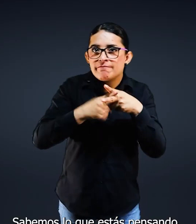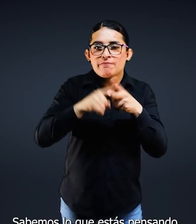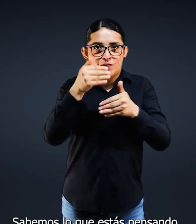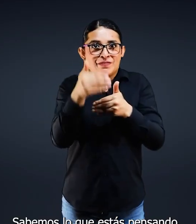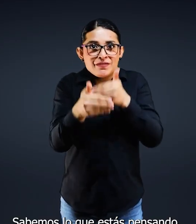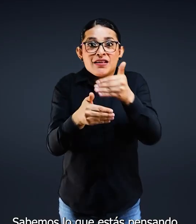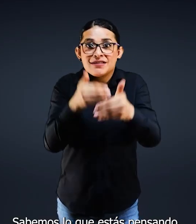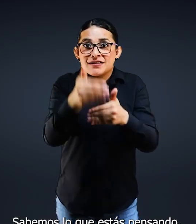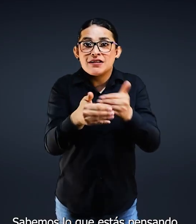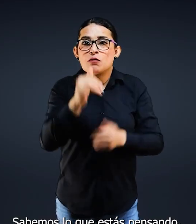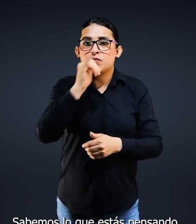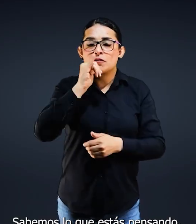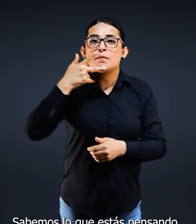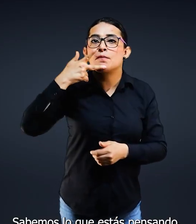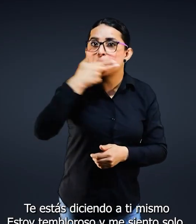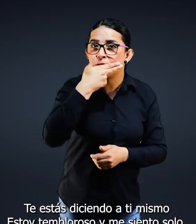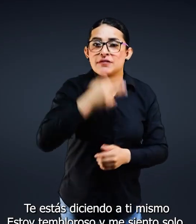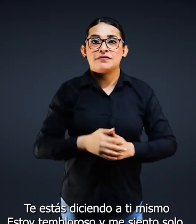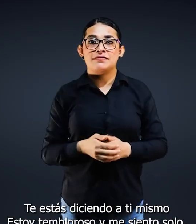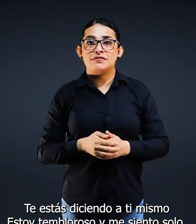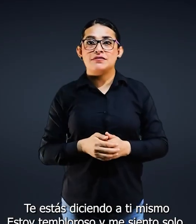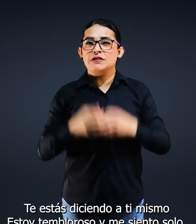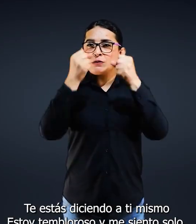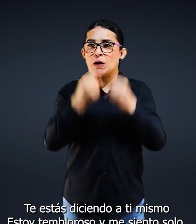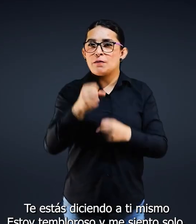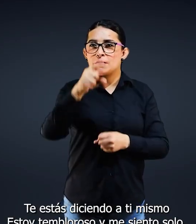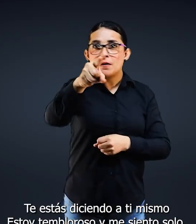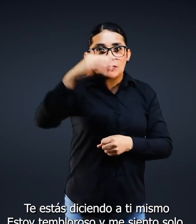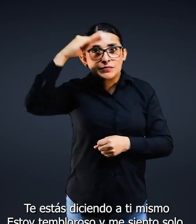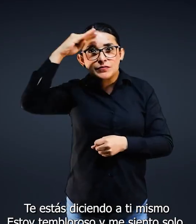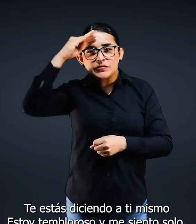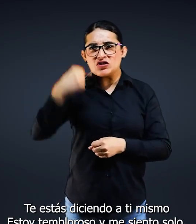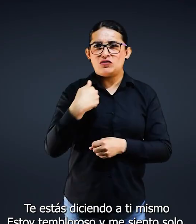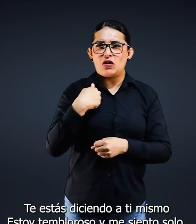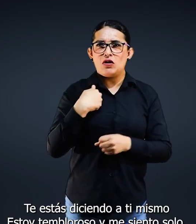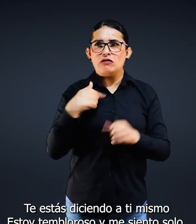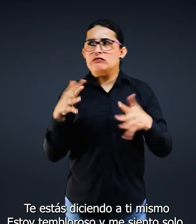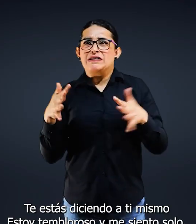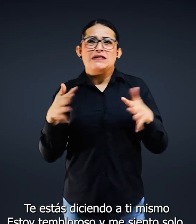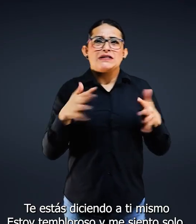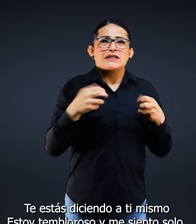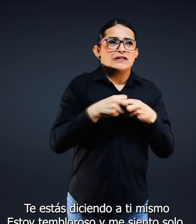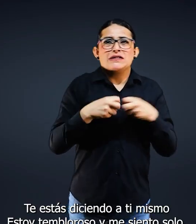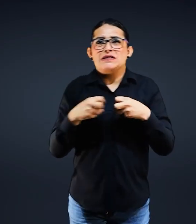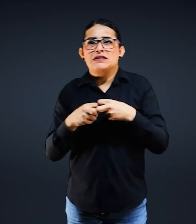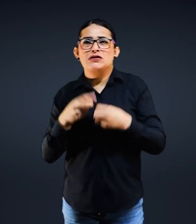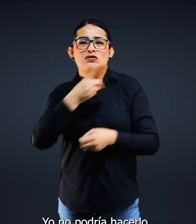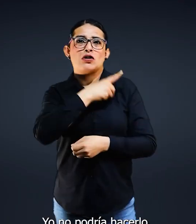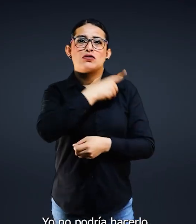Sabemos lo que estás pensando. Te estás diciendo a ti mismo, estoy tembloroso y me siento solo. Yo no